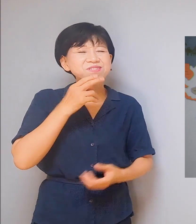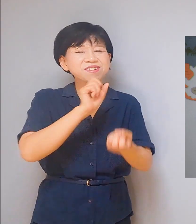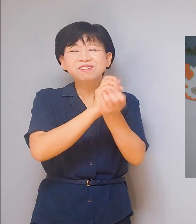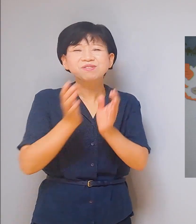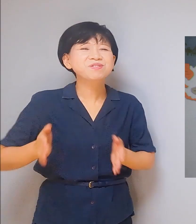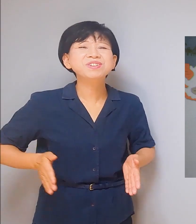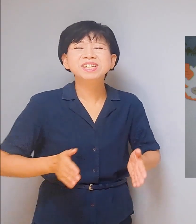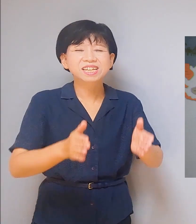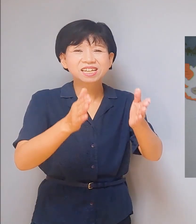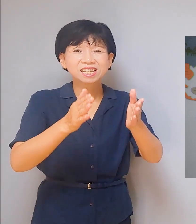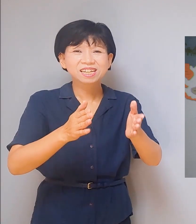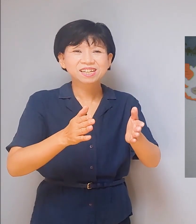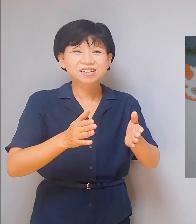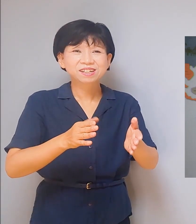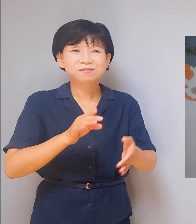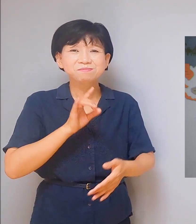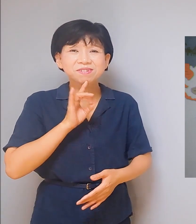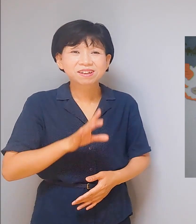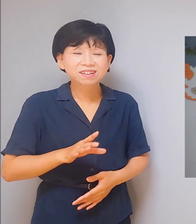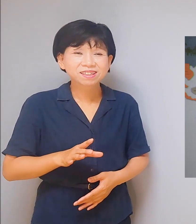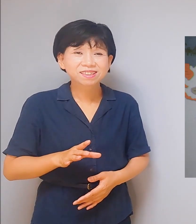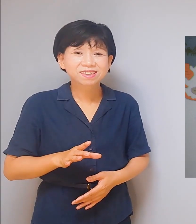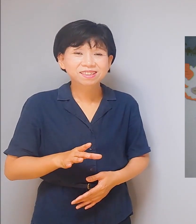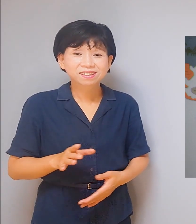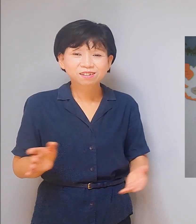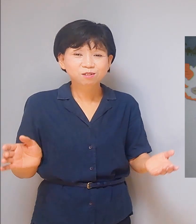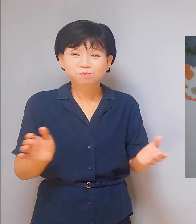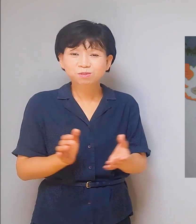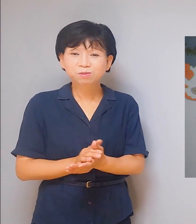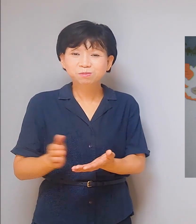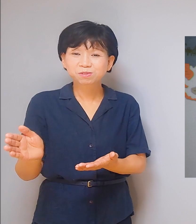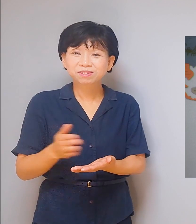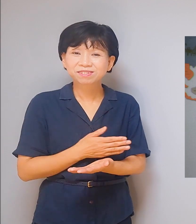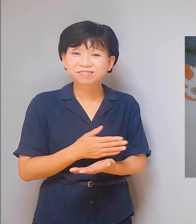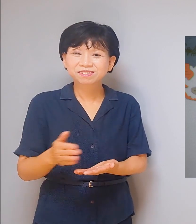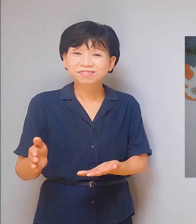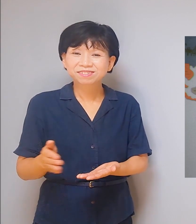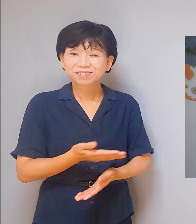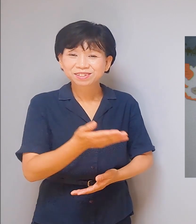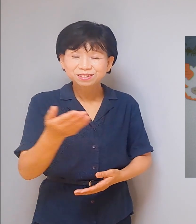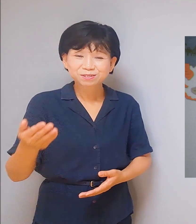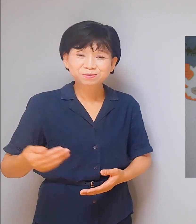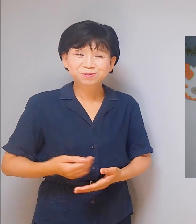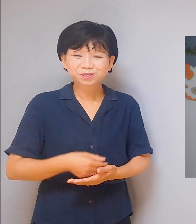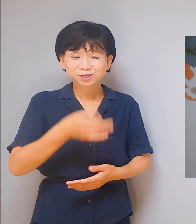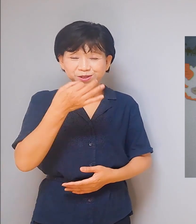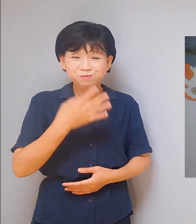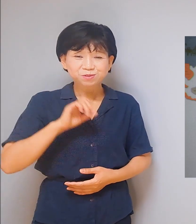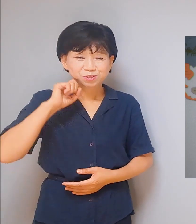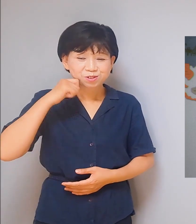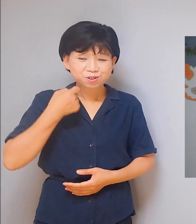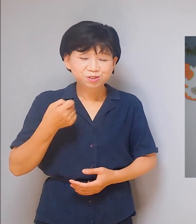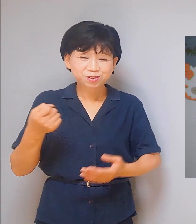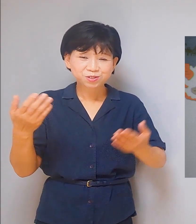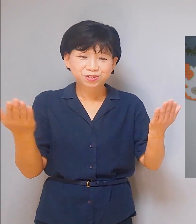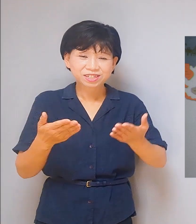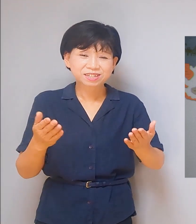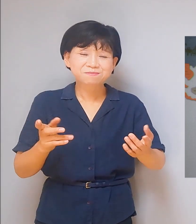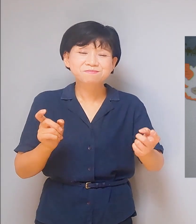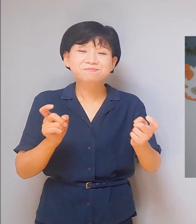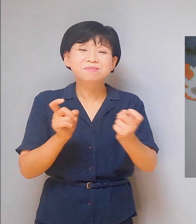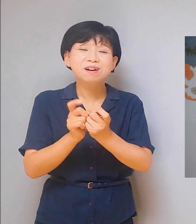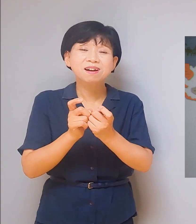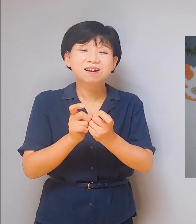야곱. 아멘 안 하세요? 네. 여러분, 힘들고 어려운 일 지나고 난 이후에 더 이상 이런 일을 겪고